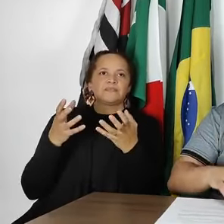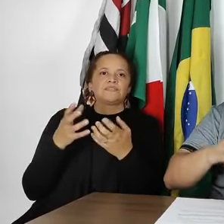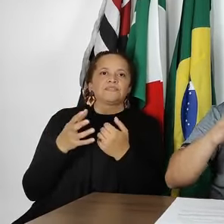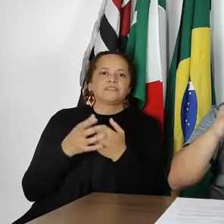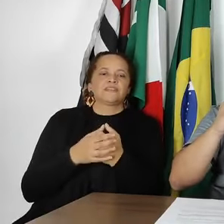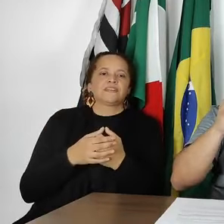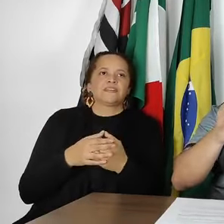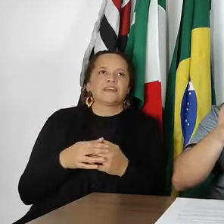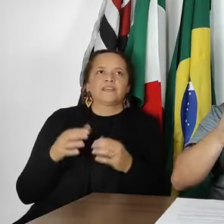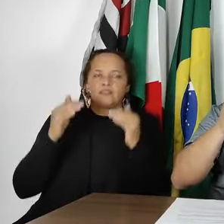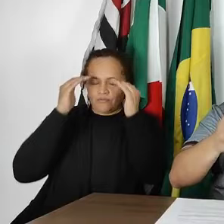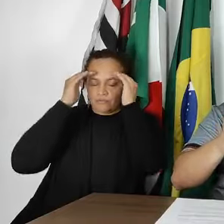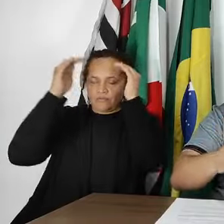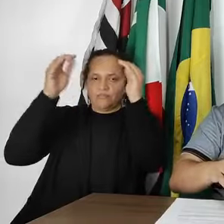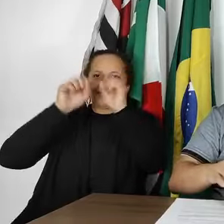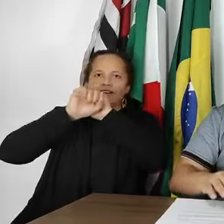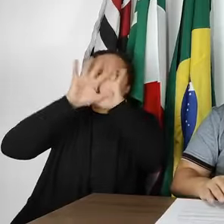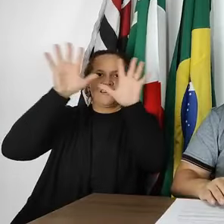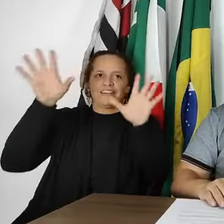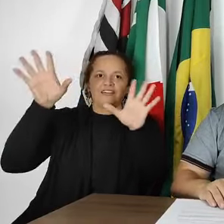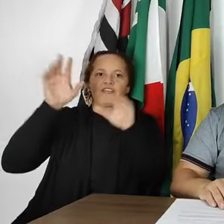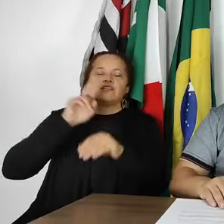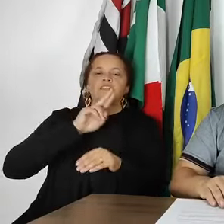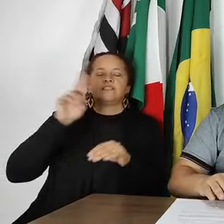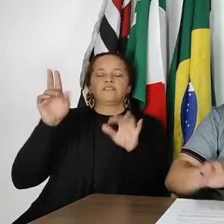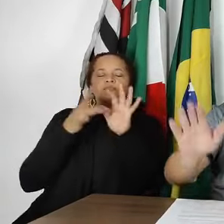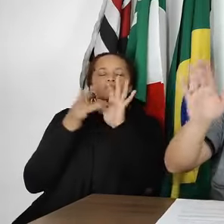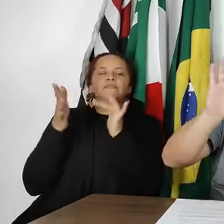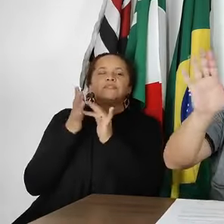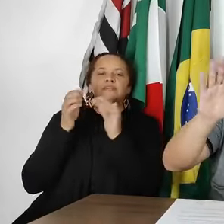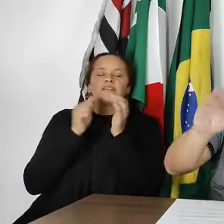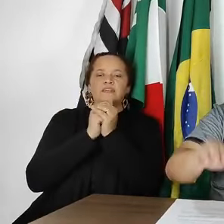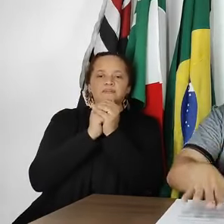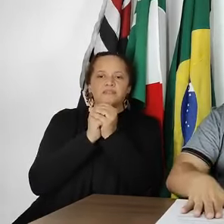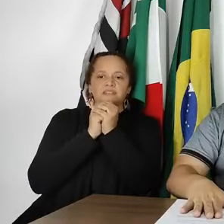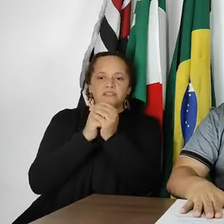toda a glória e te louvar e te agradecer. Amém,